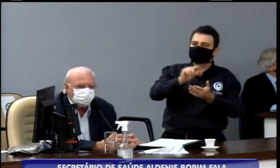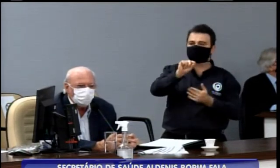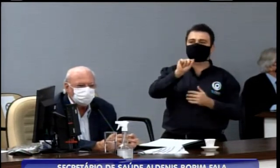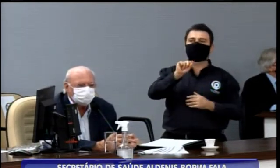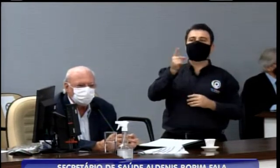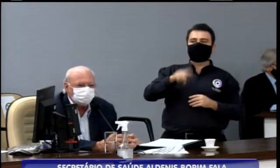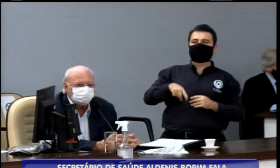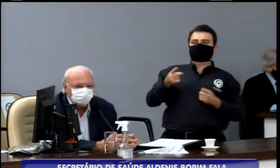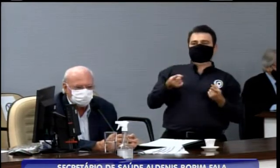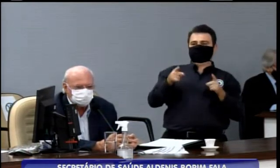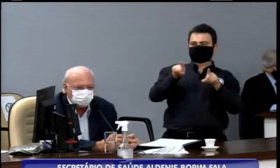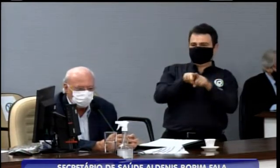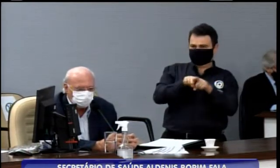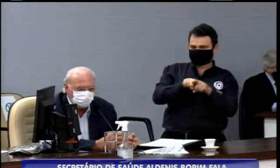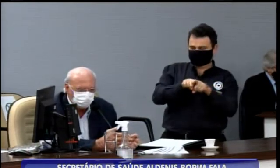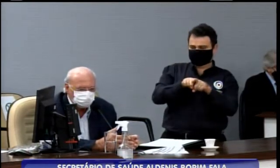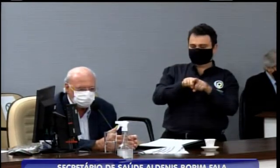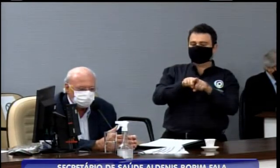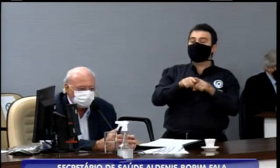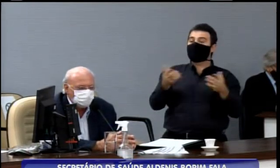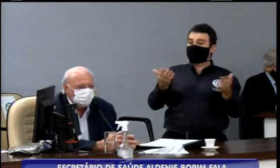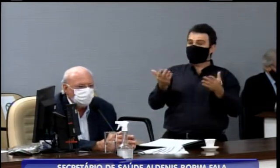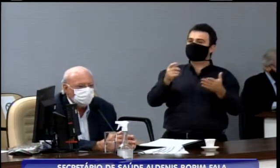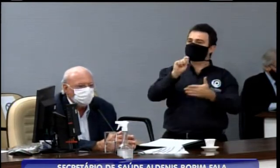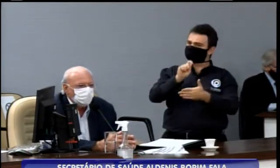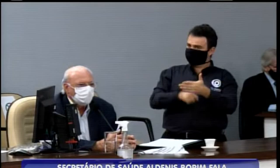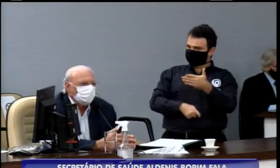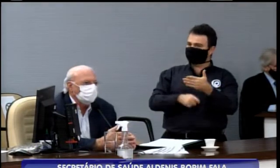atualmente pode estar sendo assinado hoje.